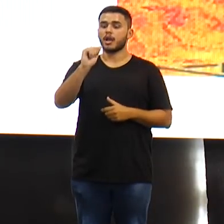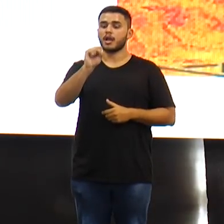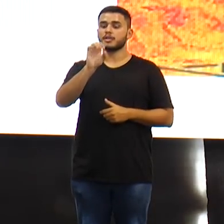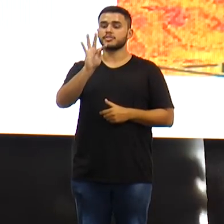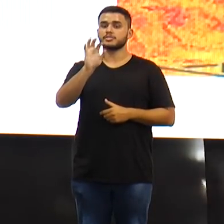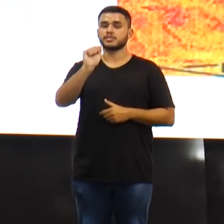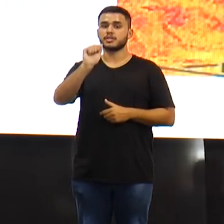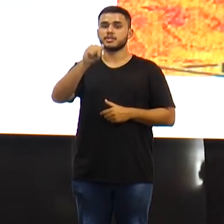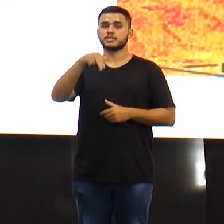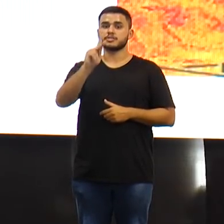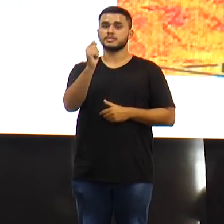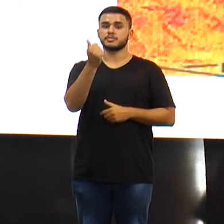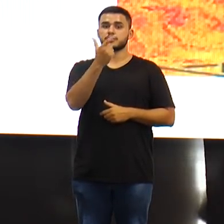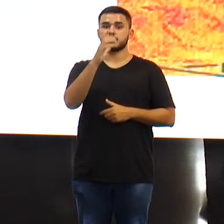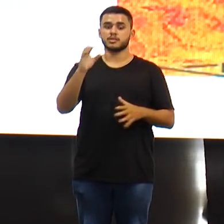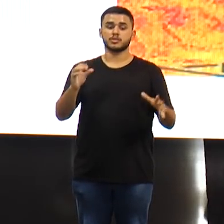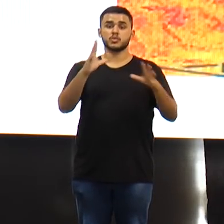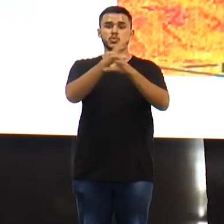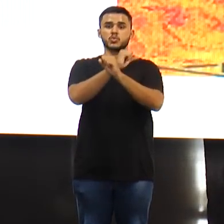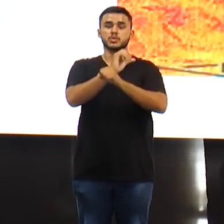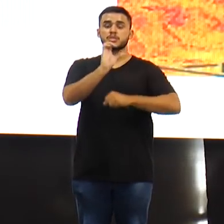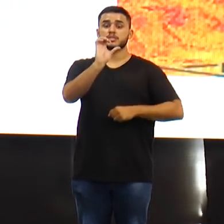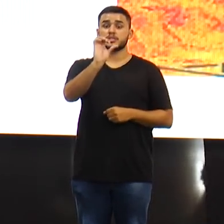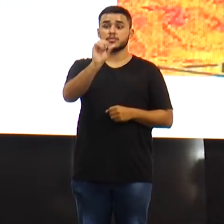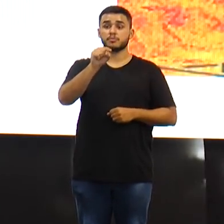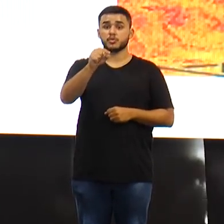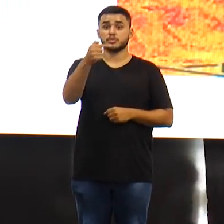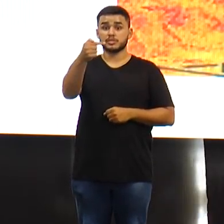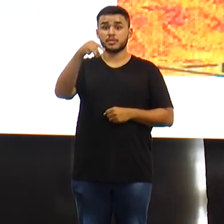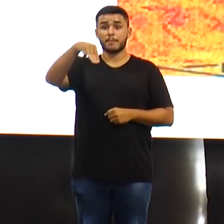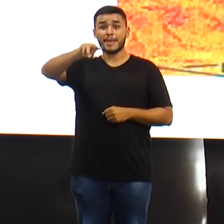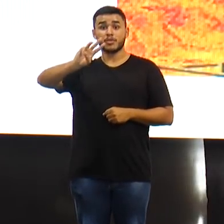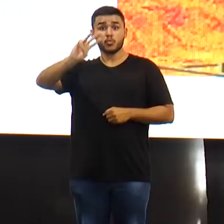Castanhão, que tem 6,7 bilhões de metros cúbicos de água, o maior